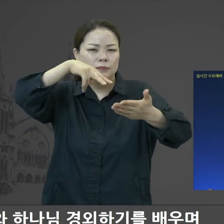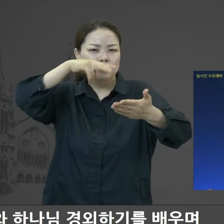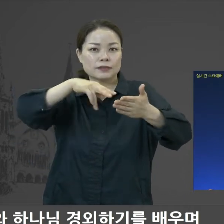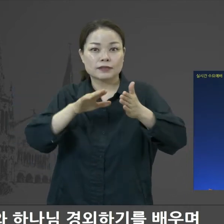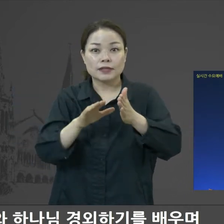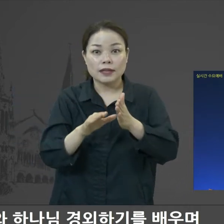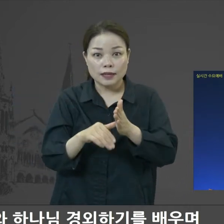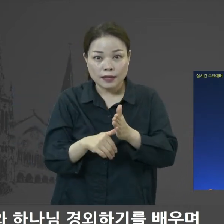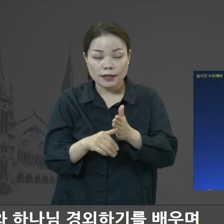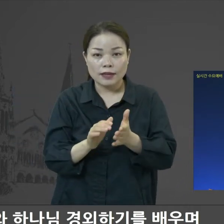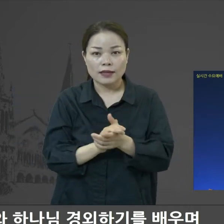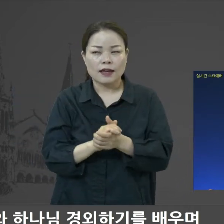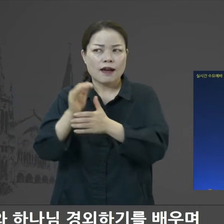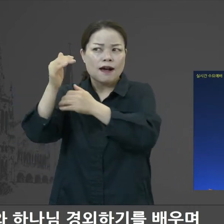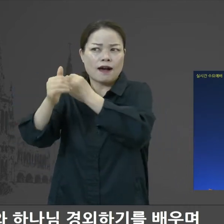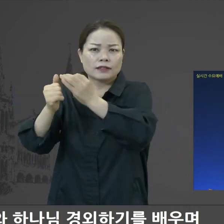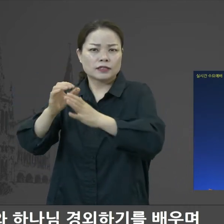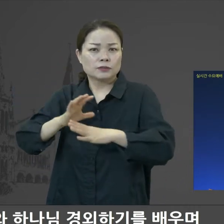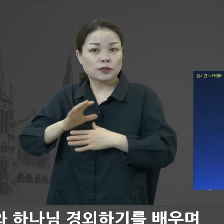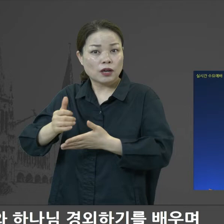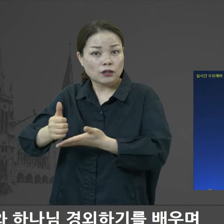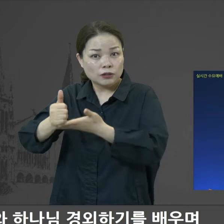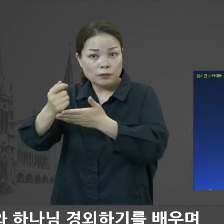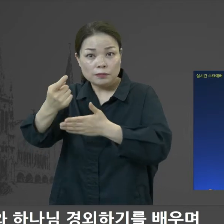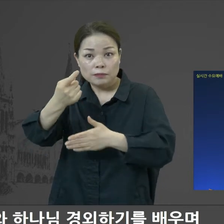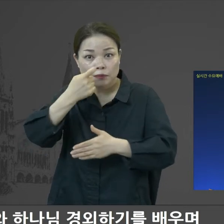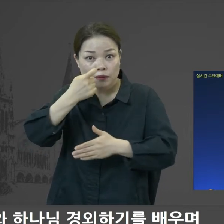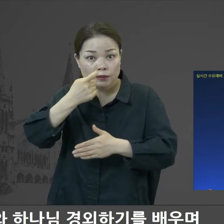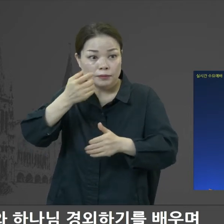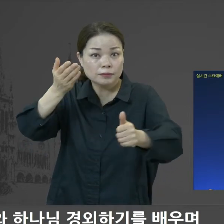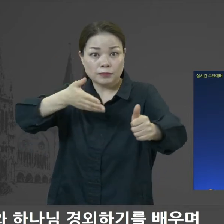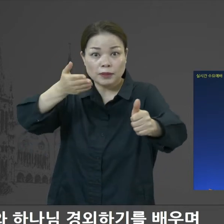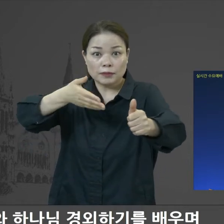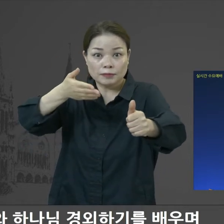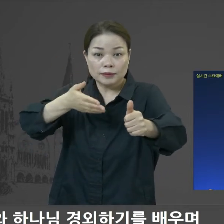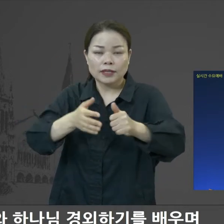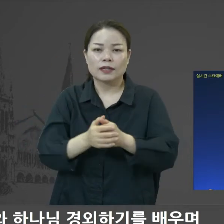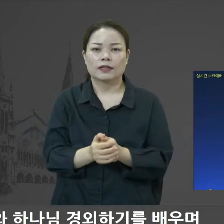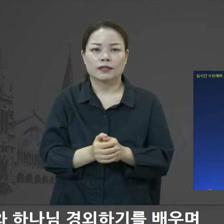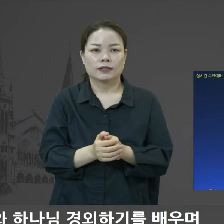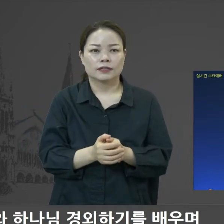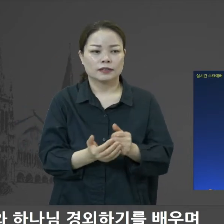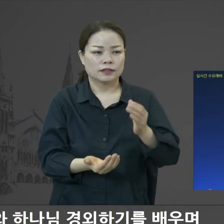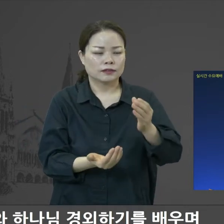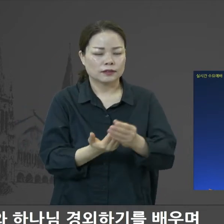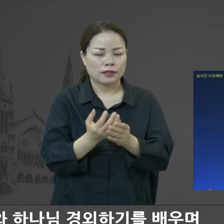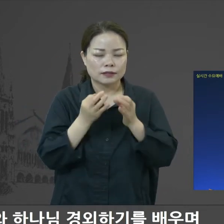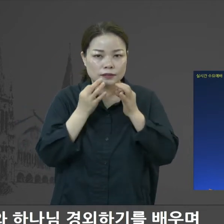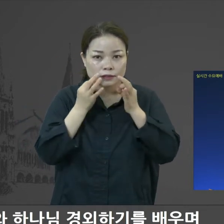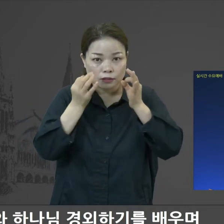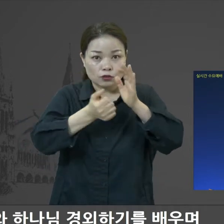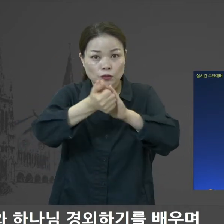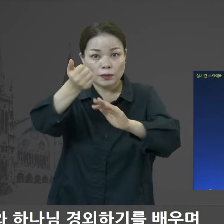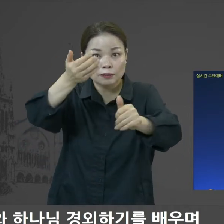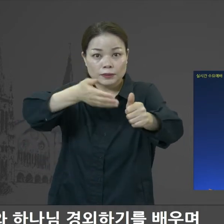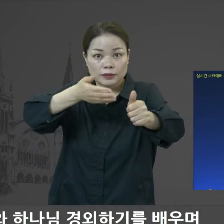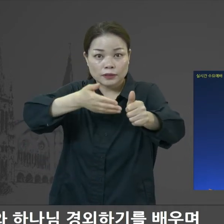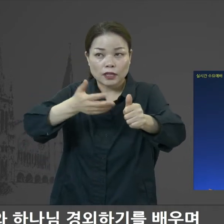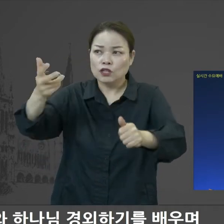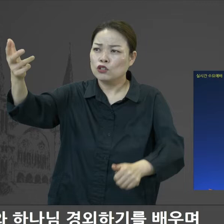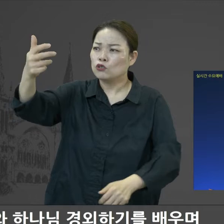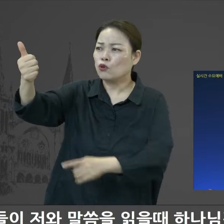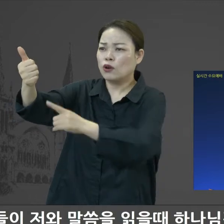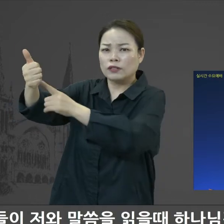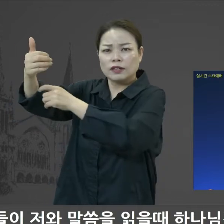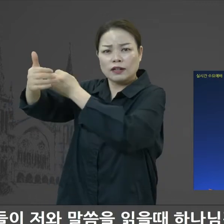때 하나님 경외하기를 배우실 수 있어야 합니다. 이런 일이 일어나기를 간절히 소망합니다. 여호와